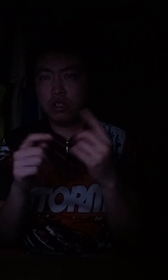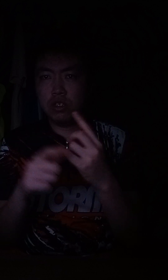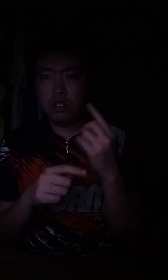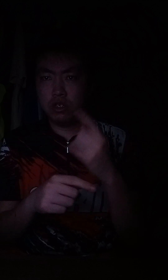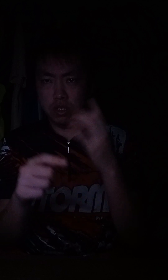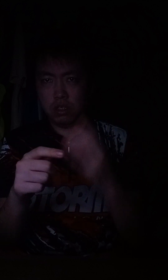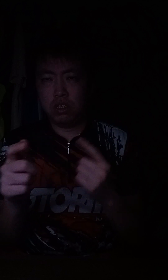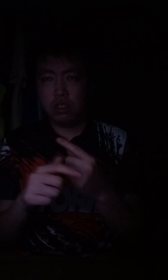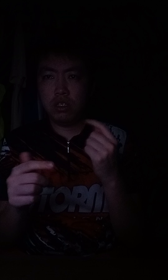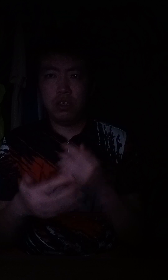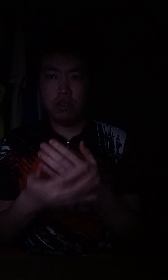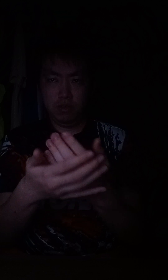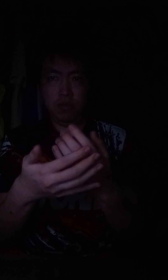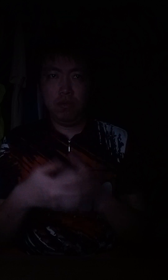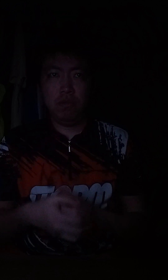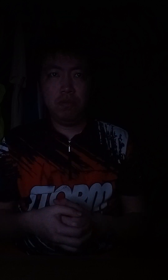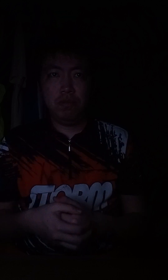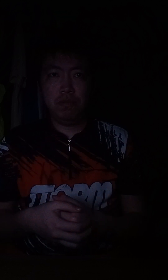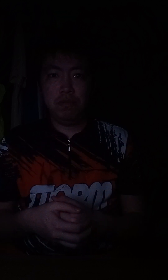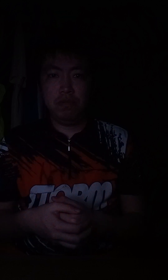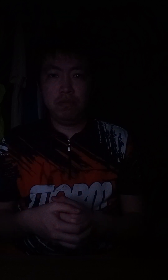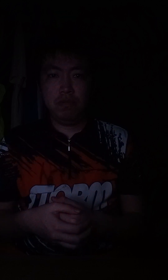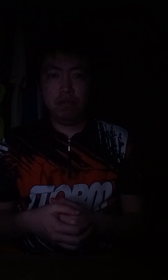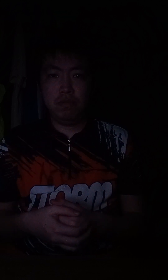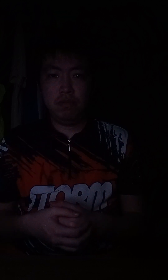철회하라고 촉구했습니다. 이지은 기자입니다.